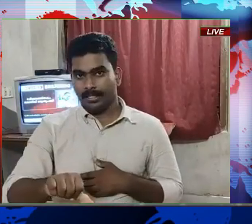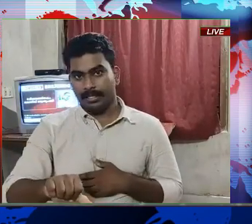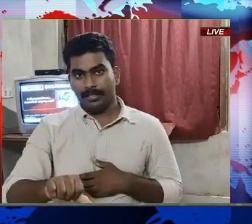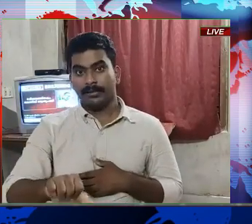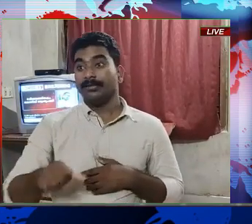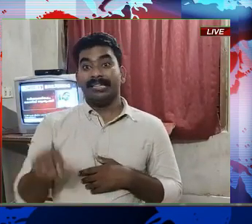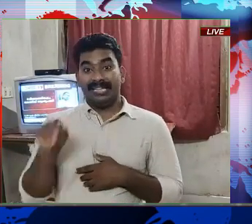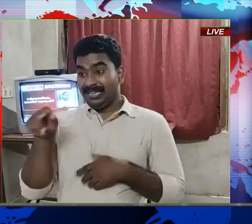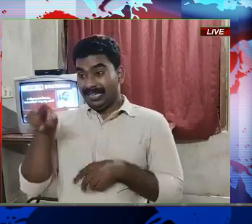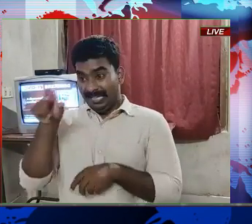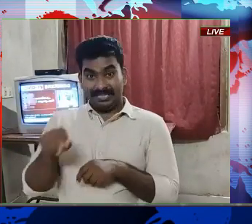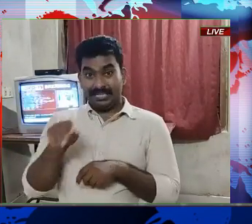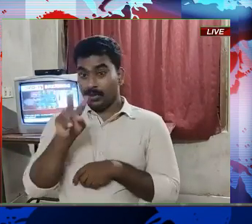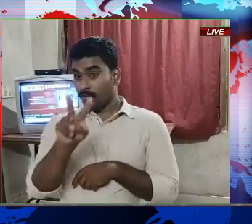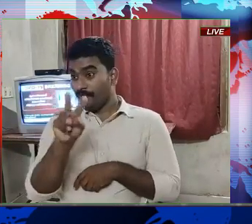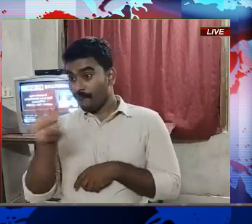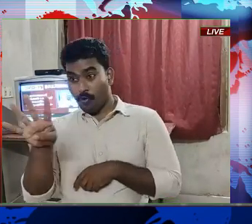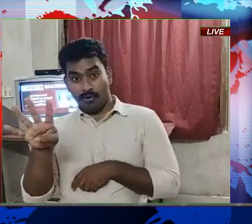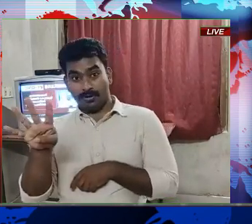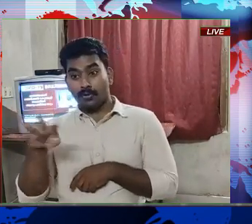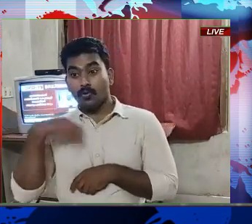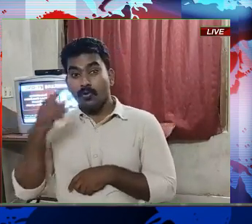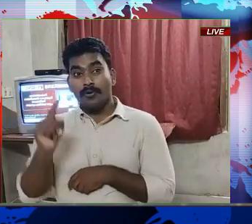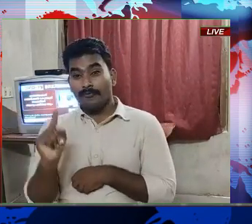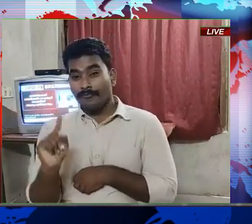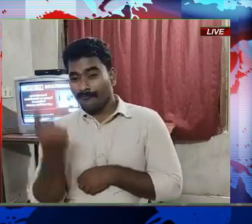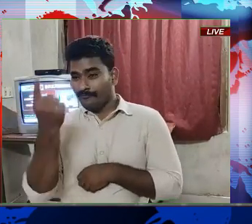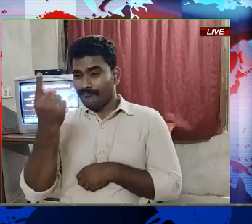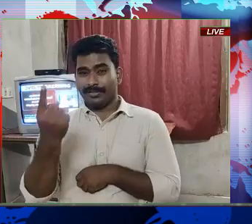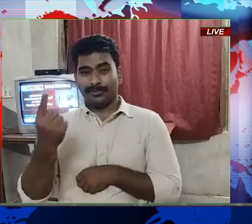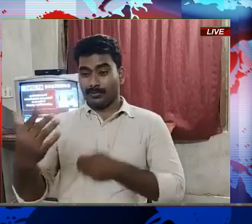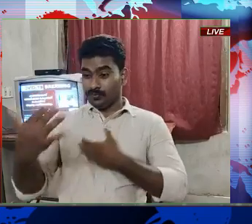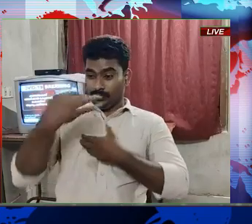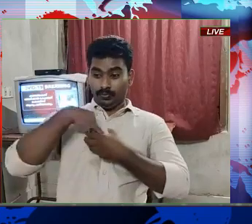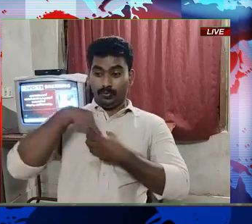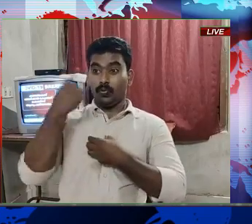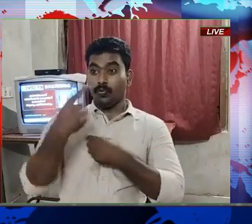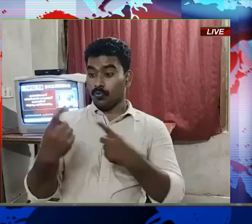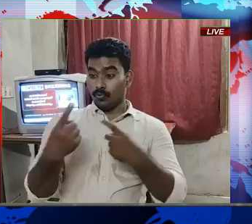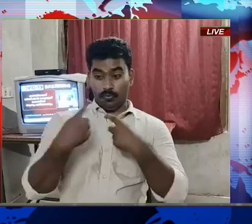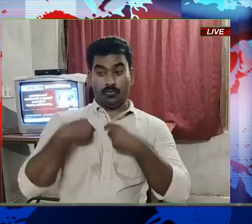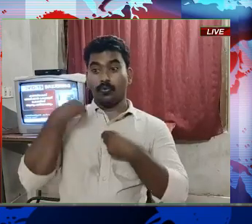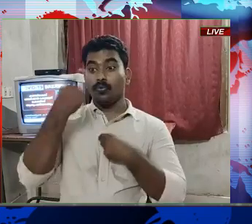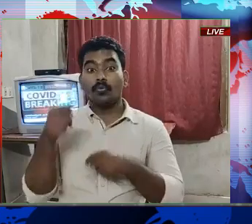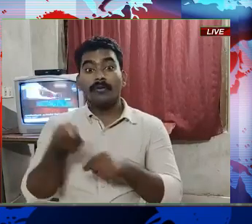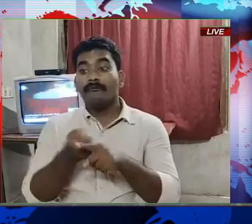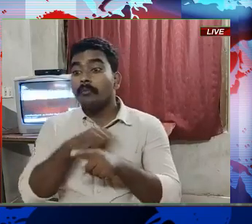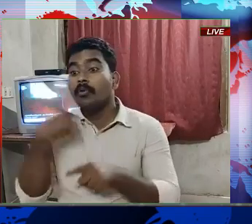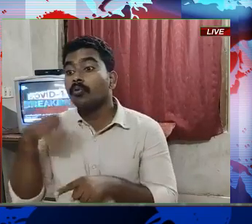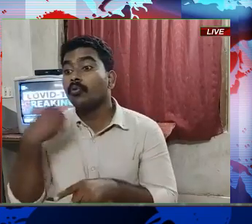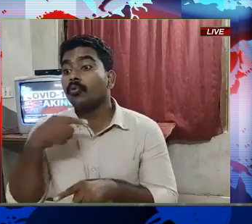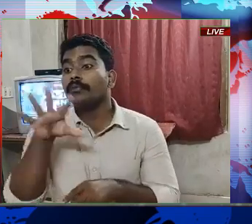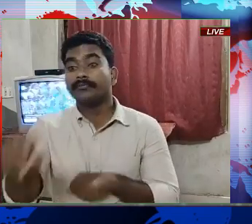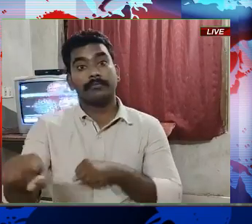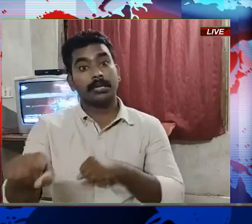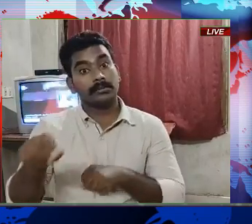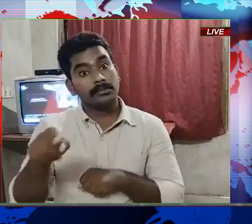എന്ന് പറയിപ്പിക്കലല്ല. അത്തരം ഒരു നടപടിക്കും സർക്കാർ പോകുന്നില്ല. സർക്കാർ ഊന്നൽ കൊടുക്കുന്നത് ഇപ്പോൾ കുറേ ദിവസമായി,